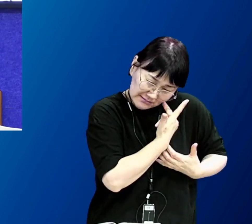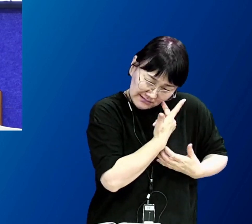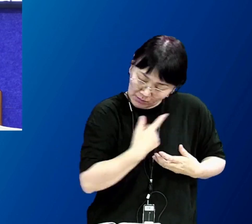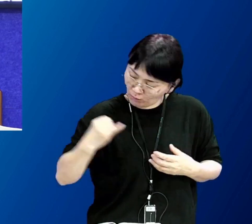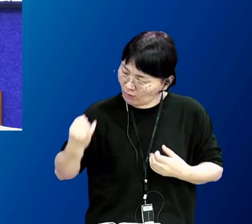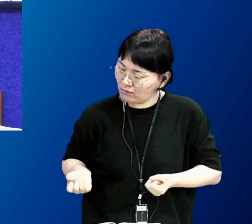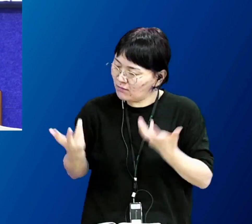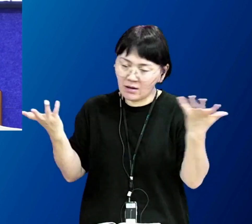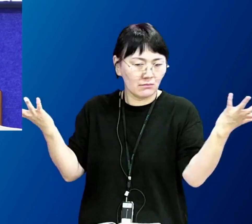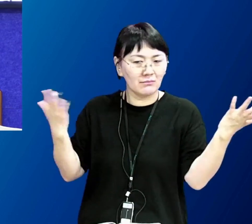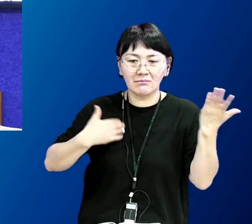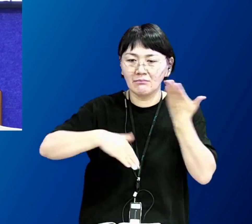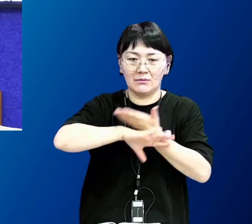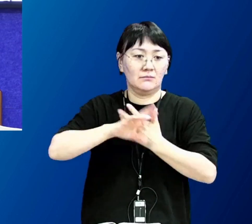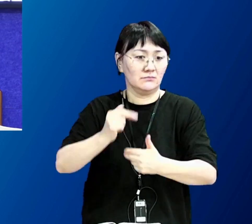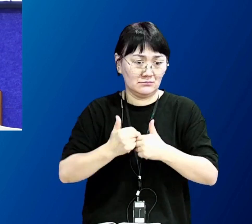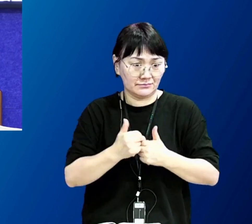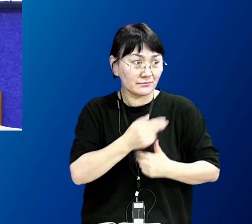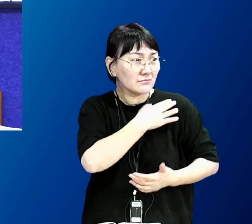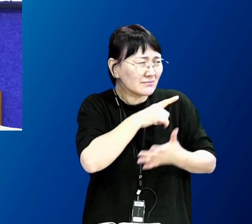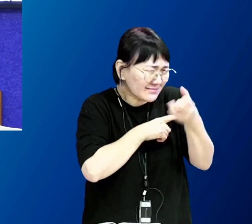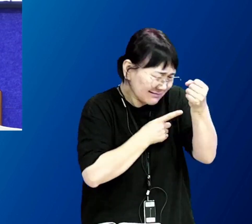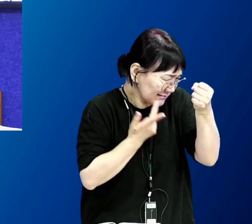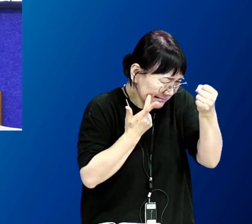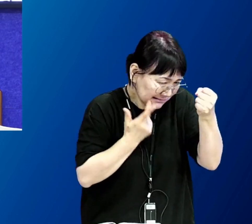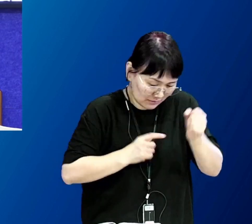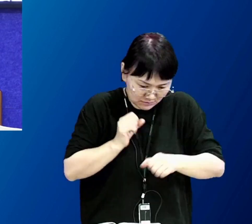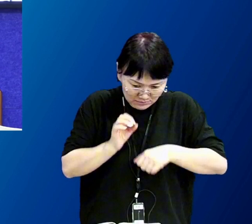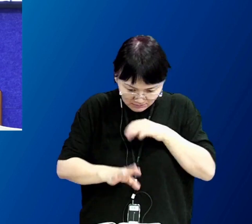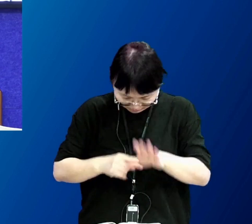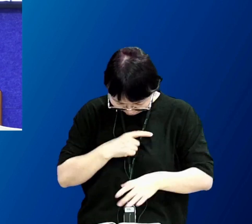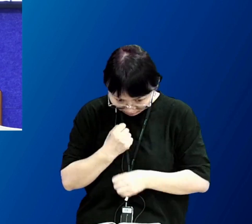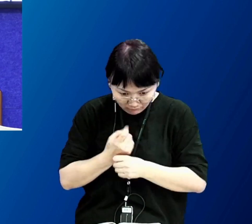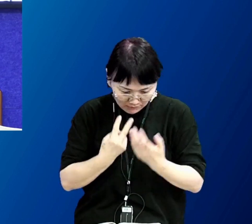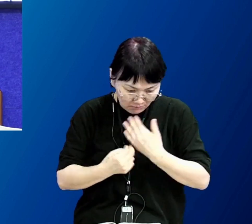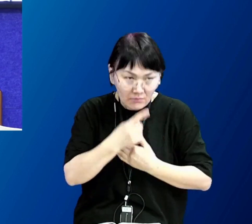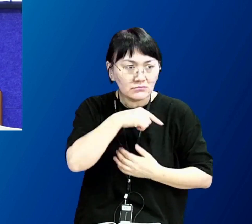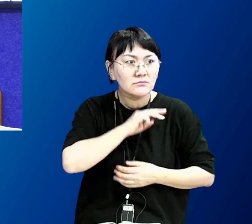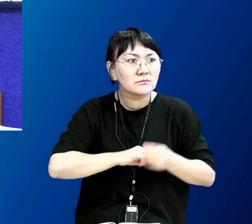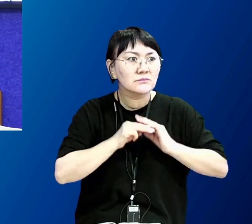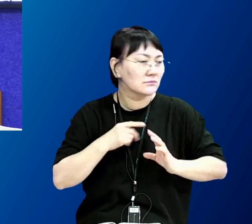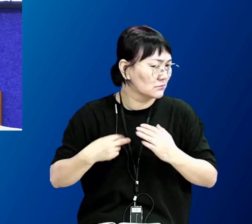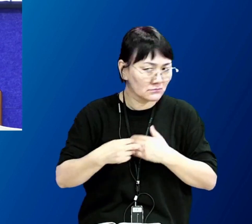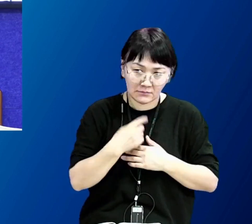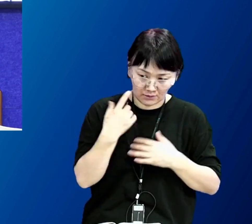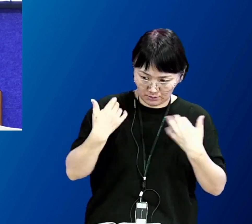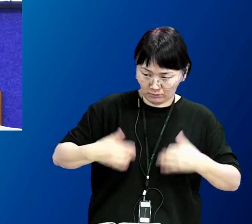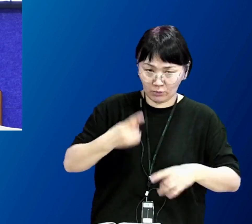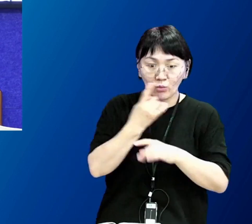бүхнийг эзний төлөө өшөө илүү хөдөлмөрлөлт хүн болгож өөрчилж өгдөг баг. Энэ хайр нь